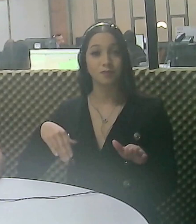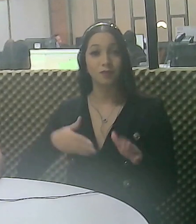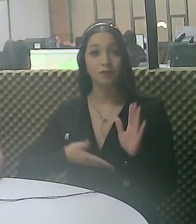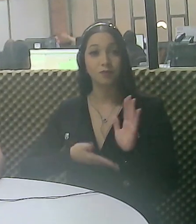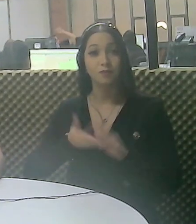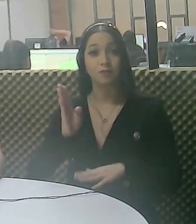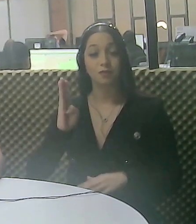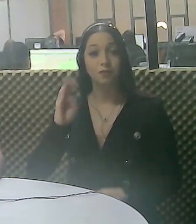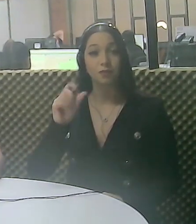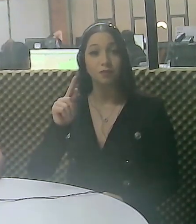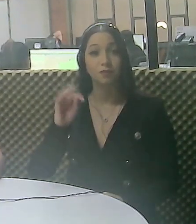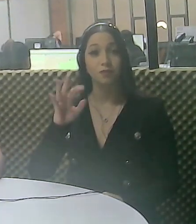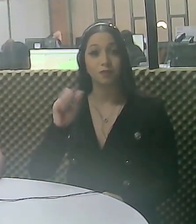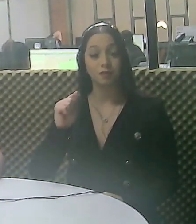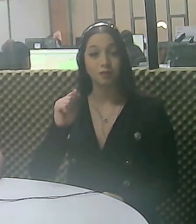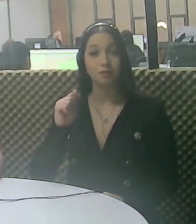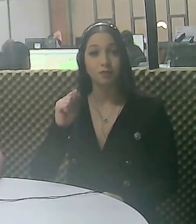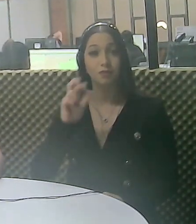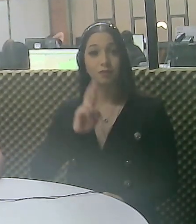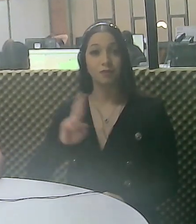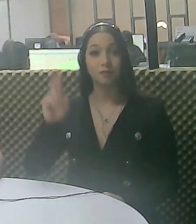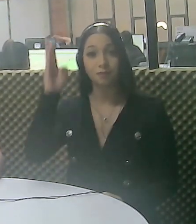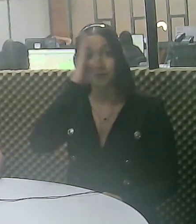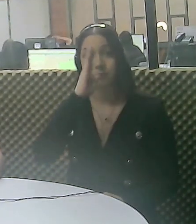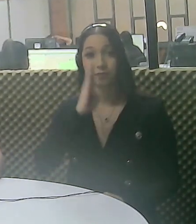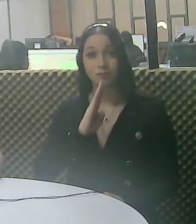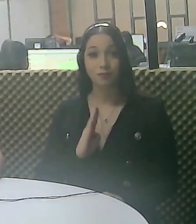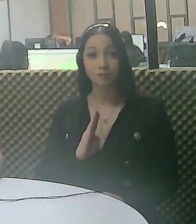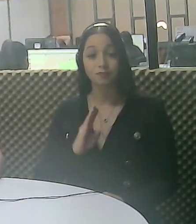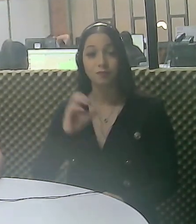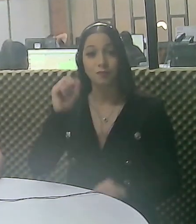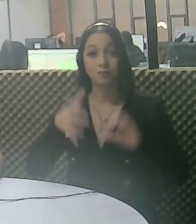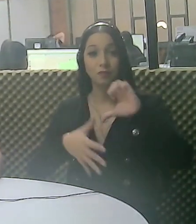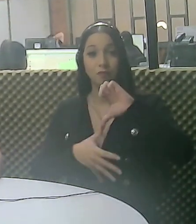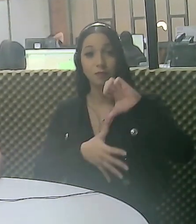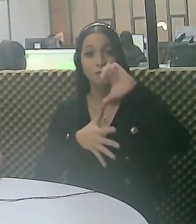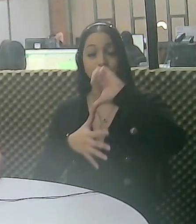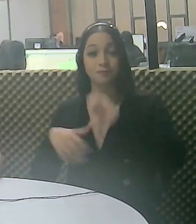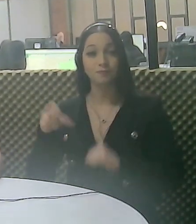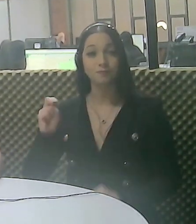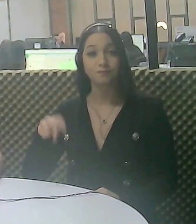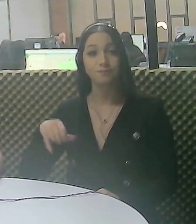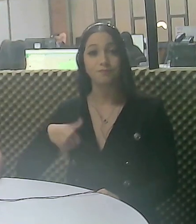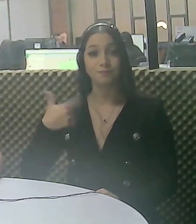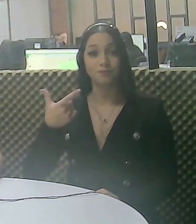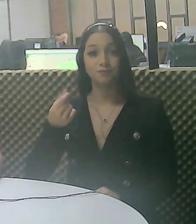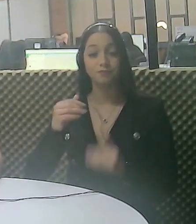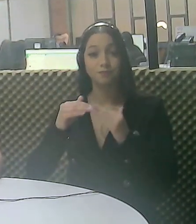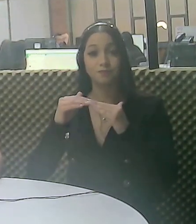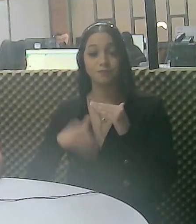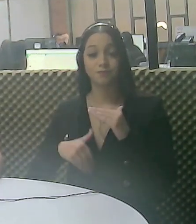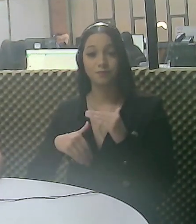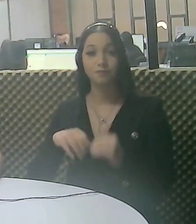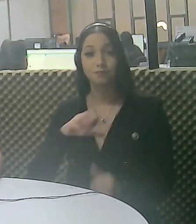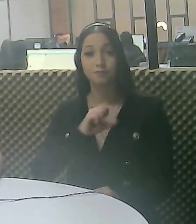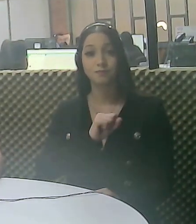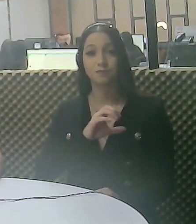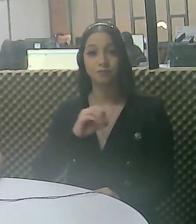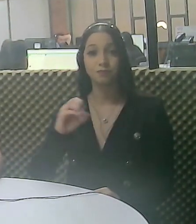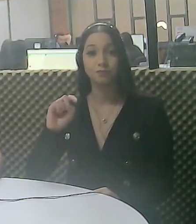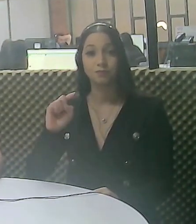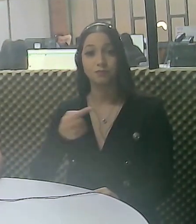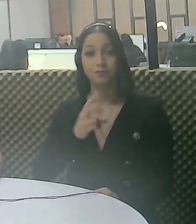na Colômbia, para representar a seleção brasileira no Campeonato Sul-Americano de Atletismo Sub-20, nas provas de 800 e